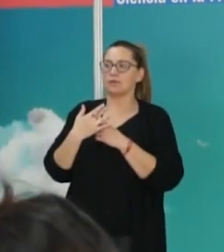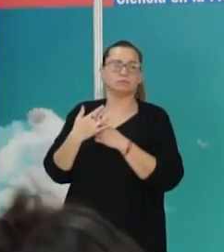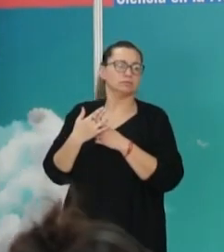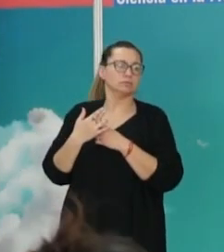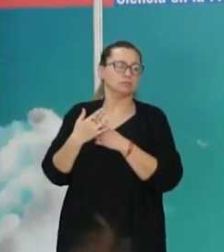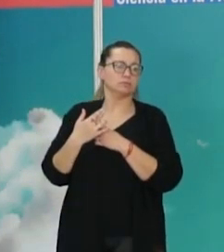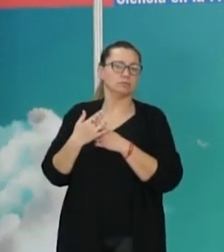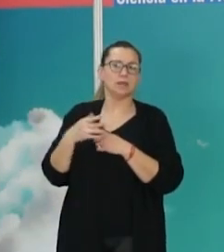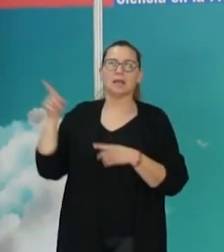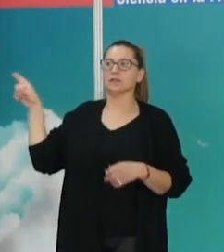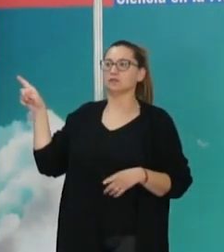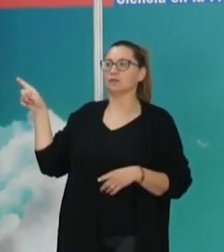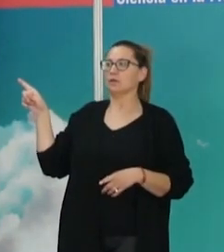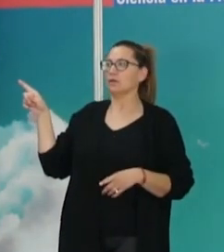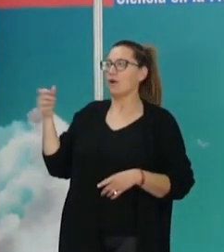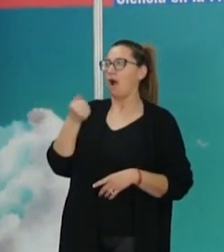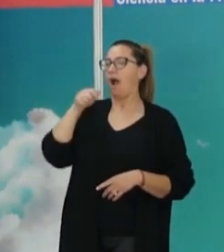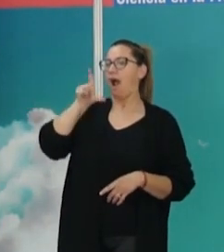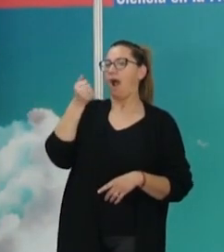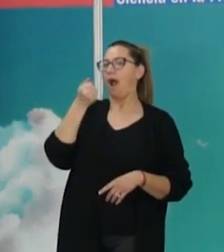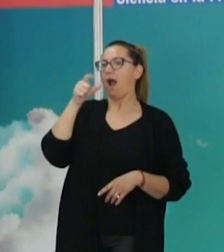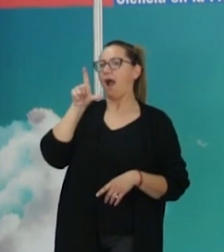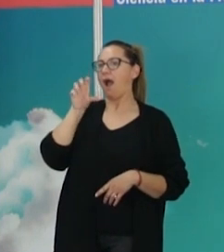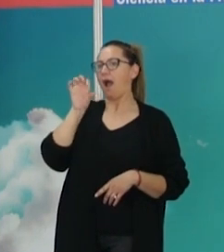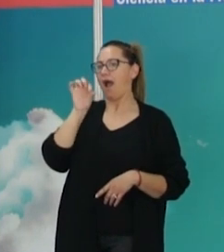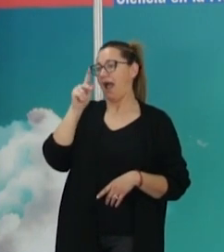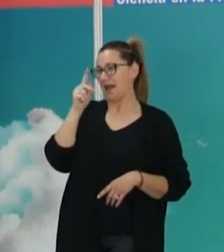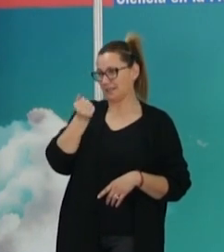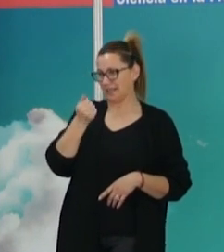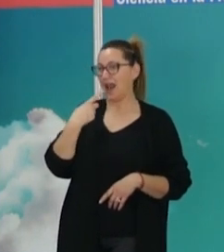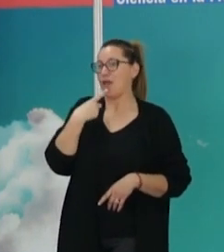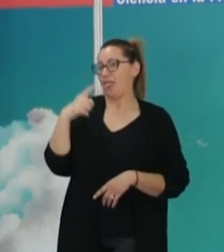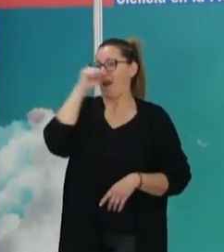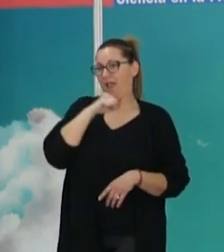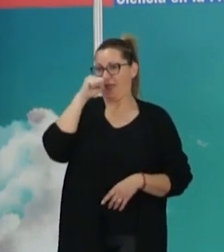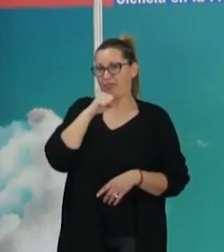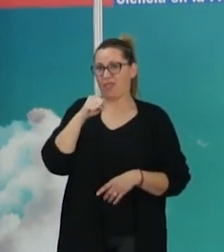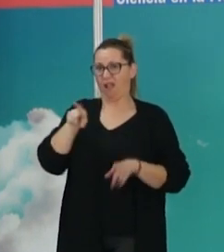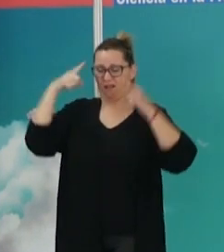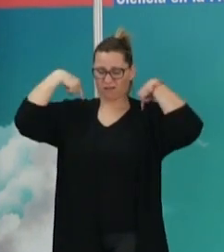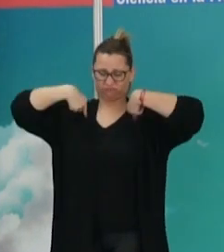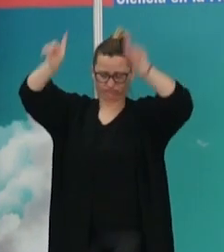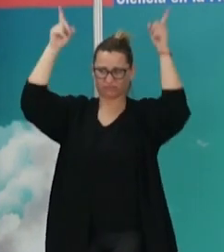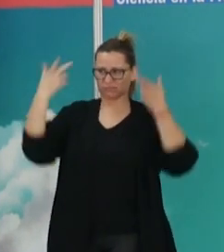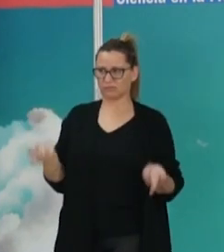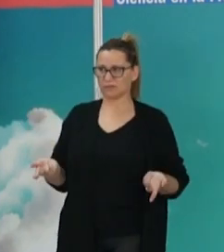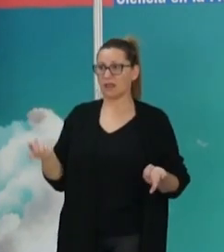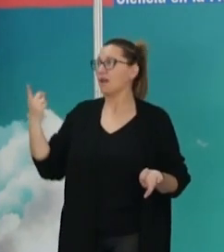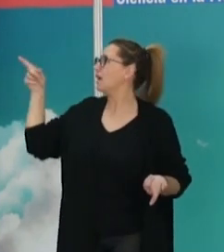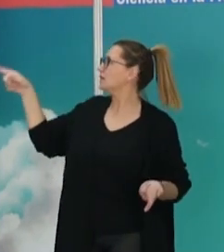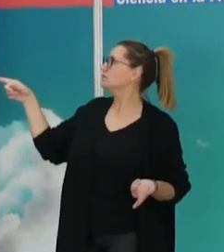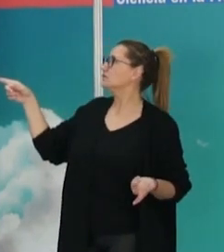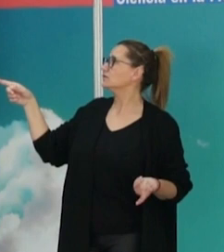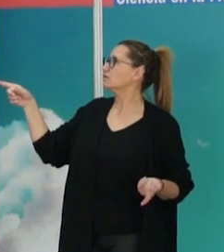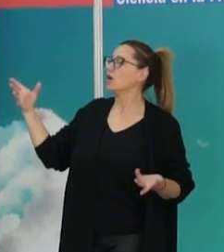lo planteaba ya Alaska, nuestra cultura popular se lo planteaba, ¿a quién le importa? Pues hay unas circunstancias en las que importa particularmente, no